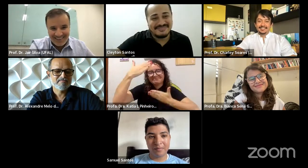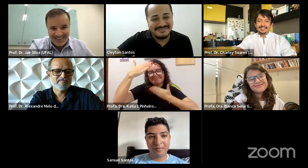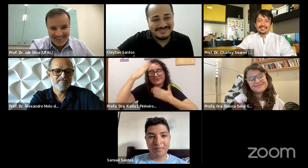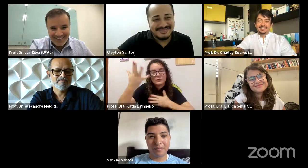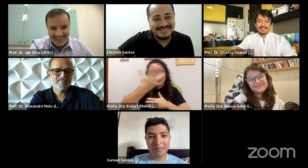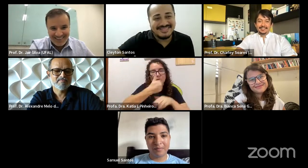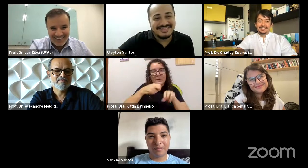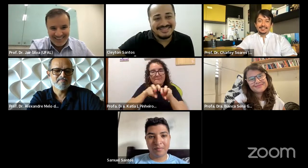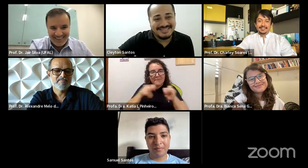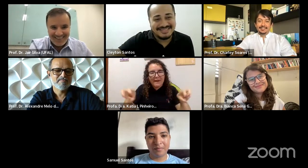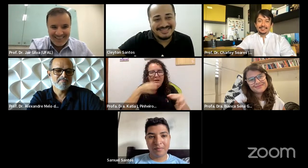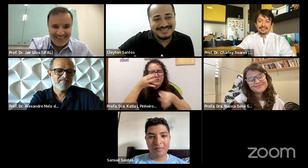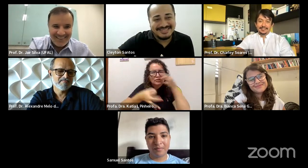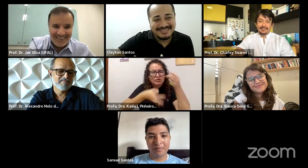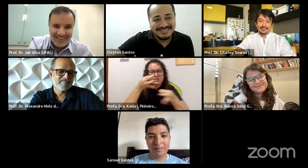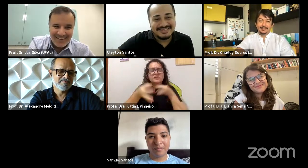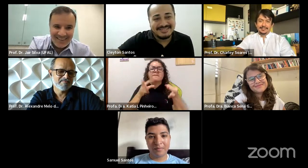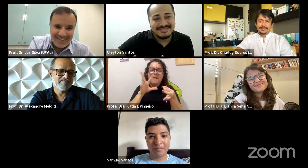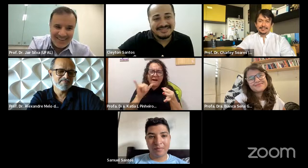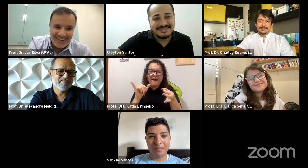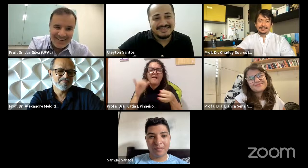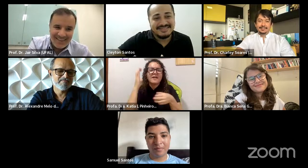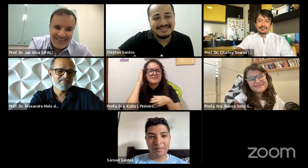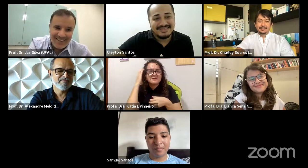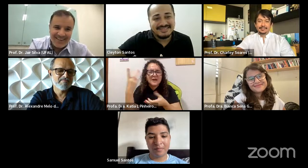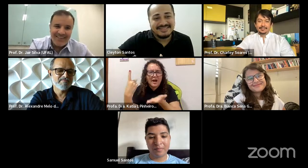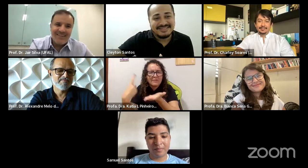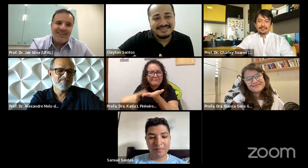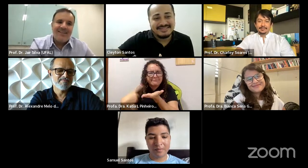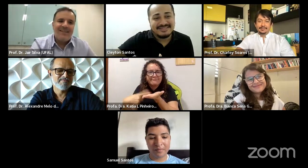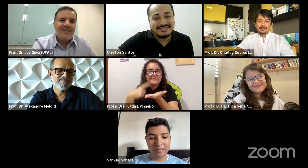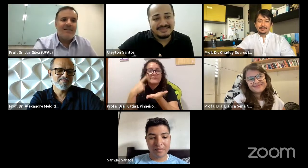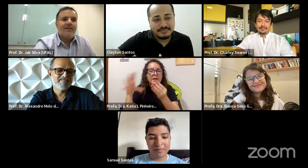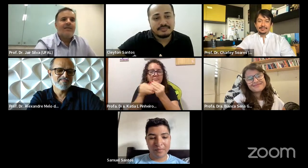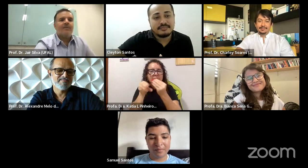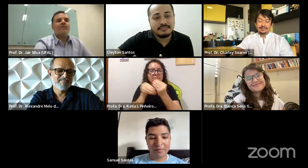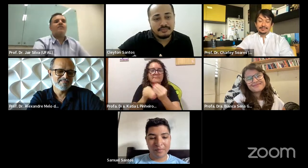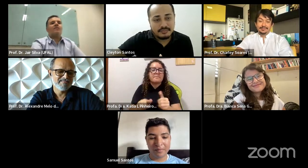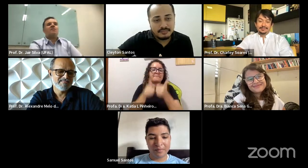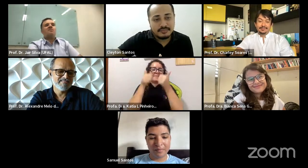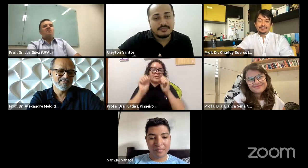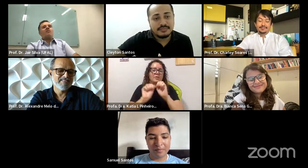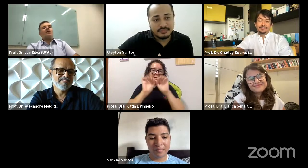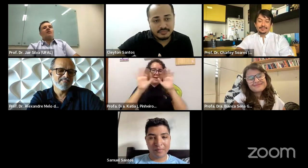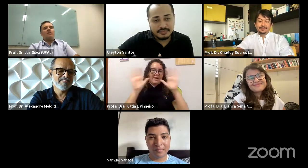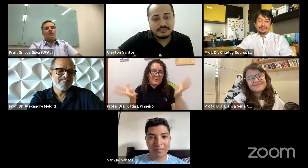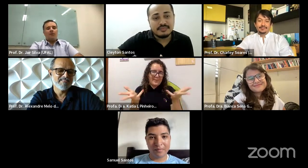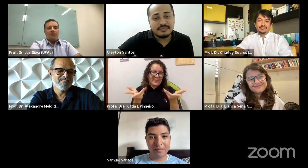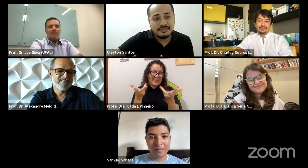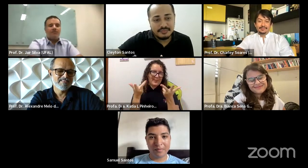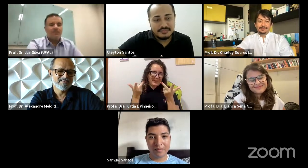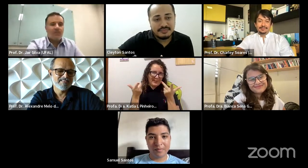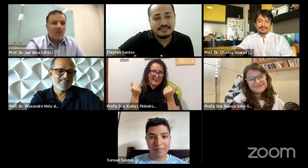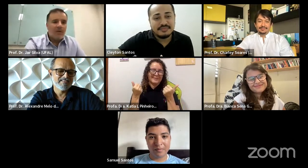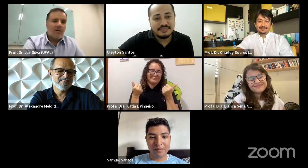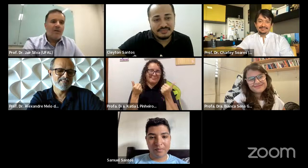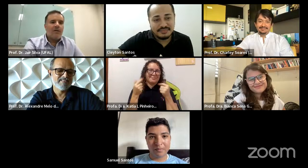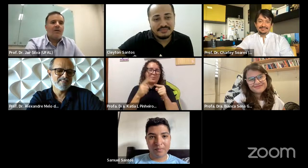né? Atingiu essa meta, e gostaria de agradecer também a todas as considerações que tu pela banca, tá certo? Aí o